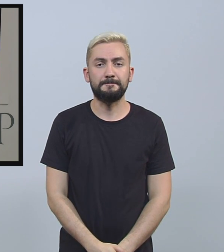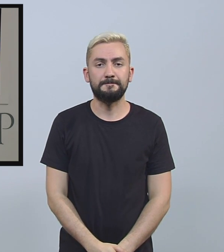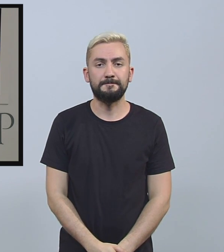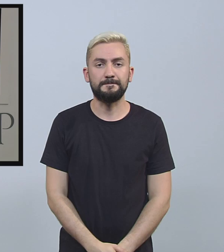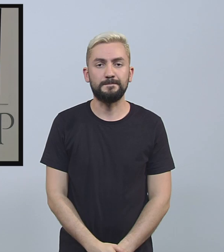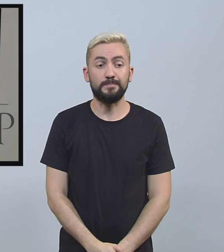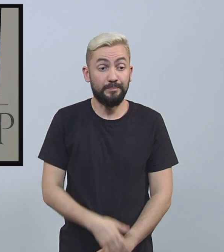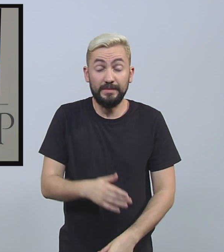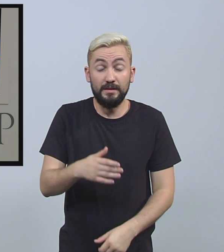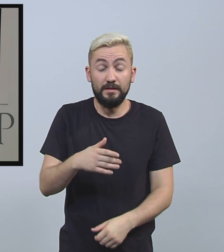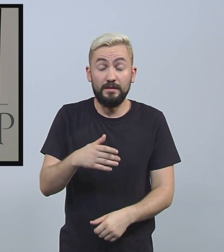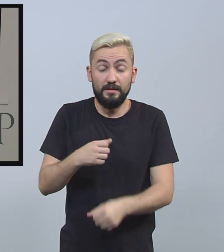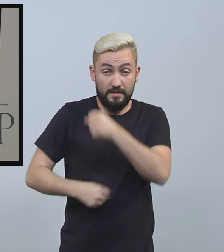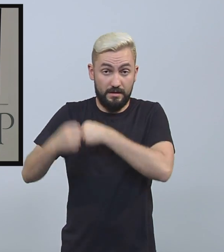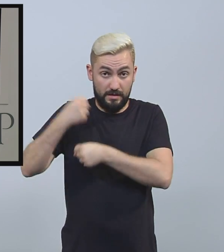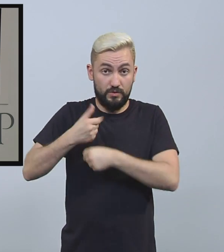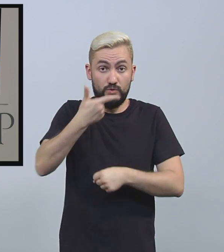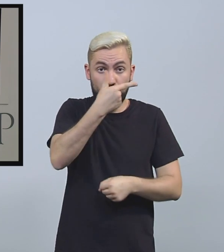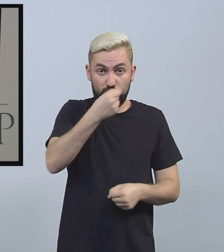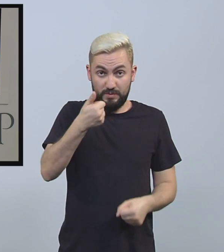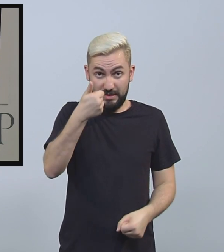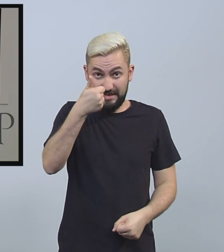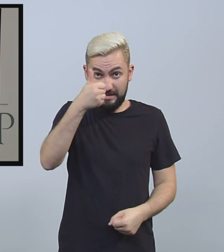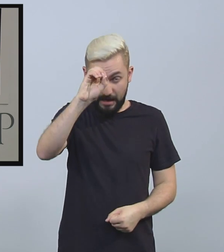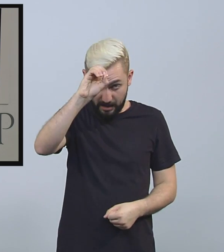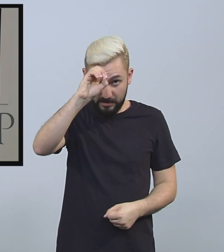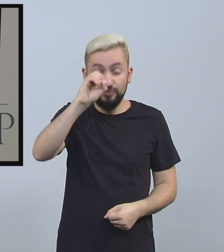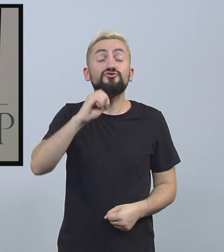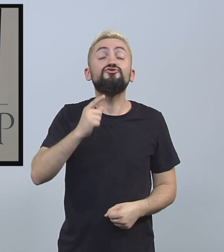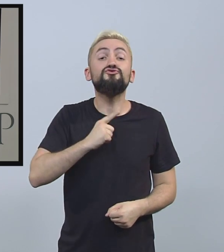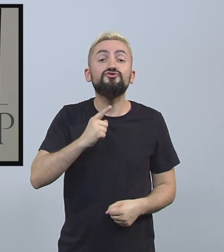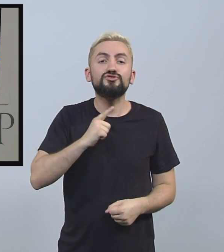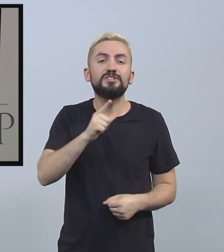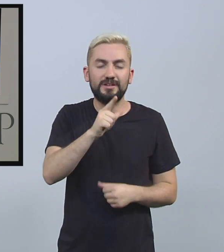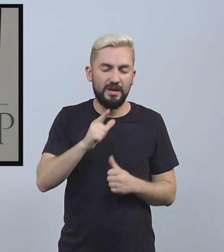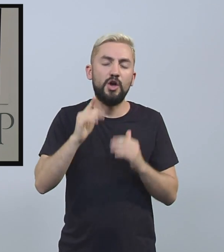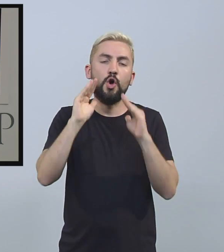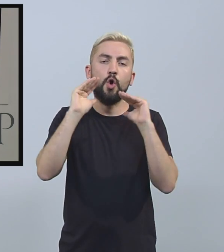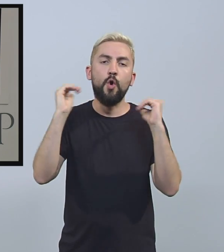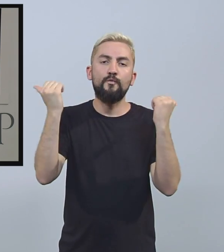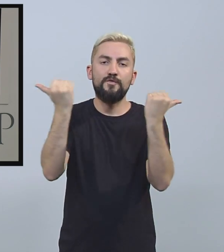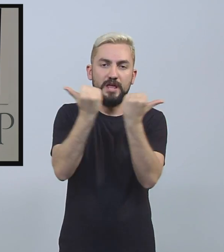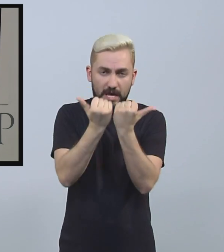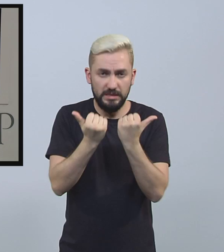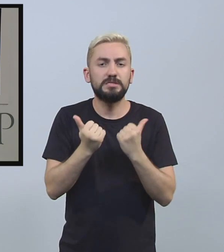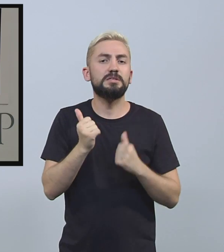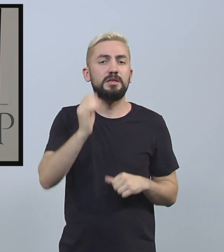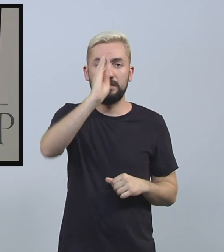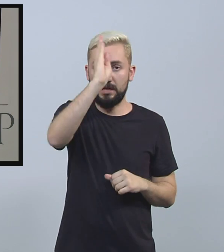Em 2010, nós tivemos a Conferência Nacional de Educação,